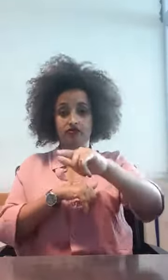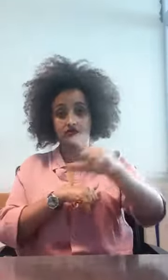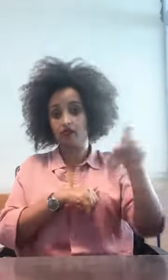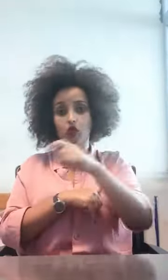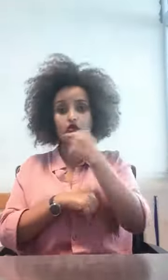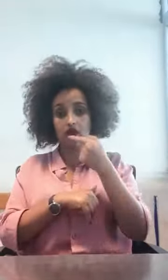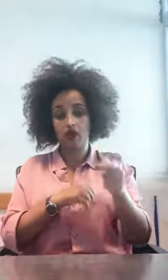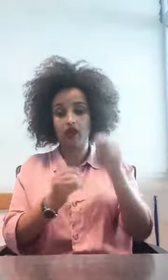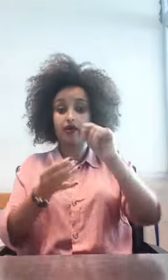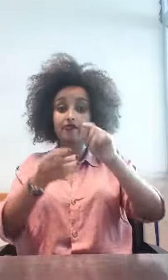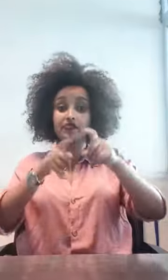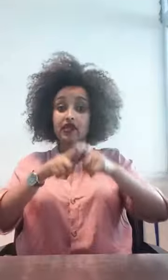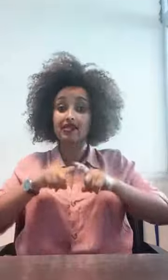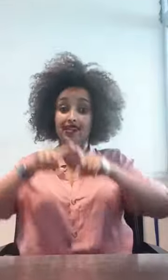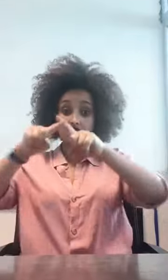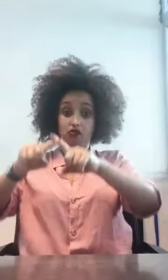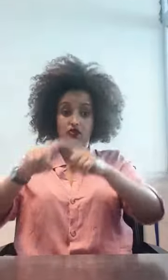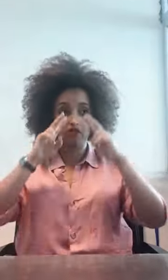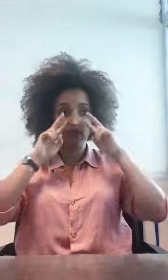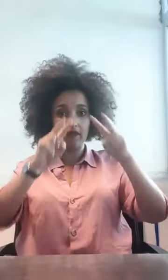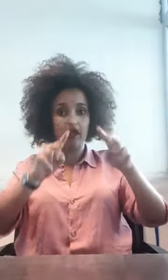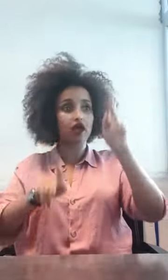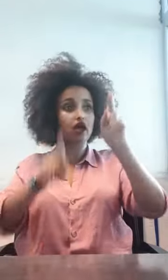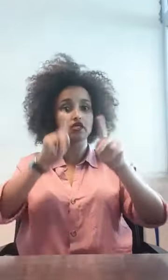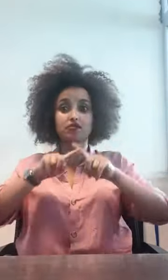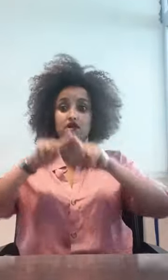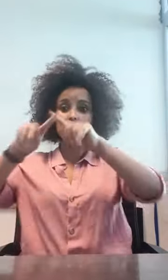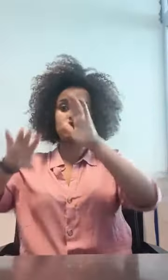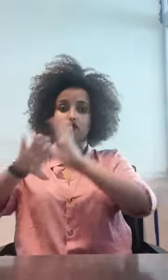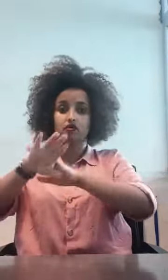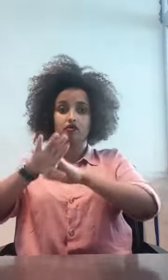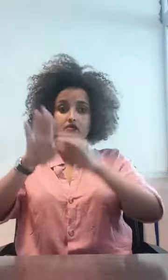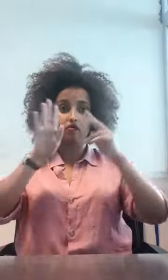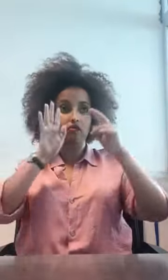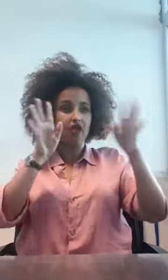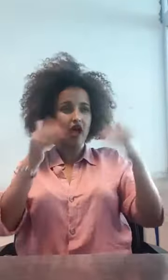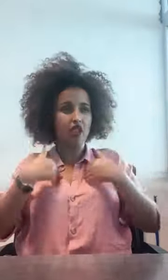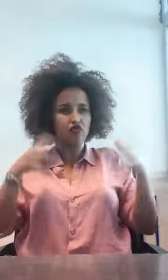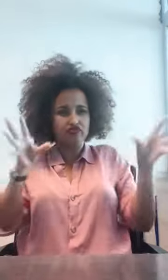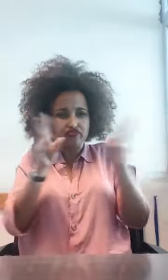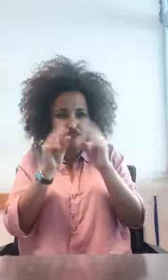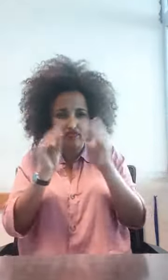ትራንስፖርትን በተመለከተም በህዝብ ትራንስፖርት ላይ ያለውን መጨናነቅ ለመቀነስ የመንግስት ተሽከርካሪዎች ድጋፍ